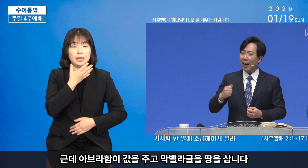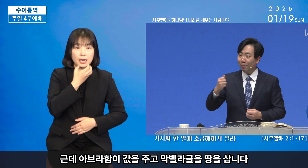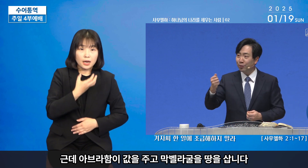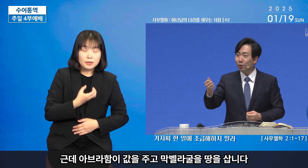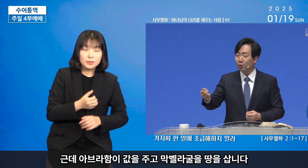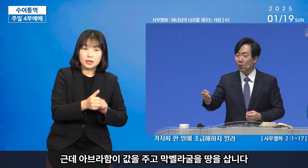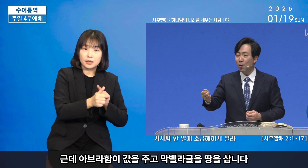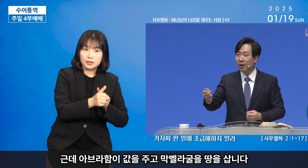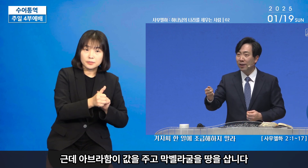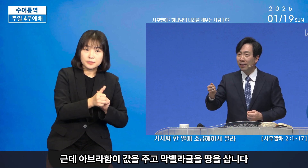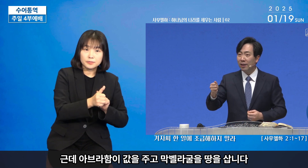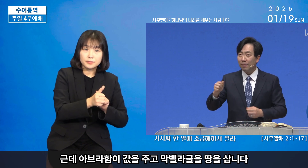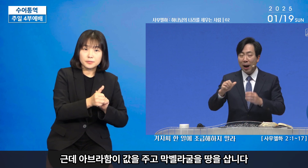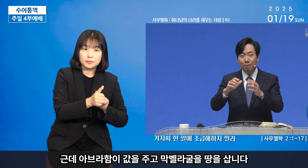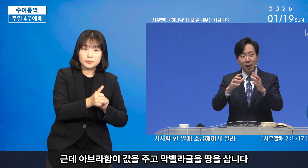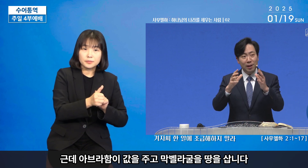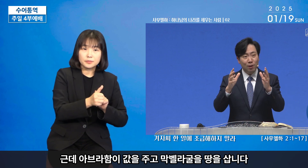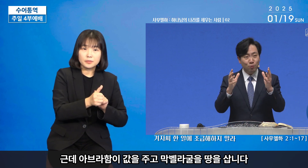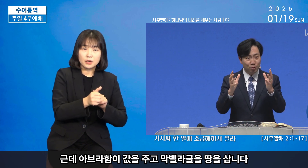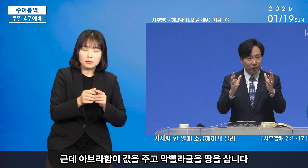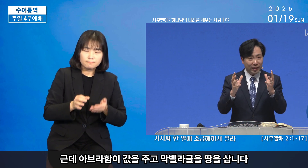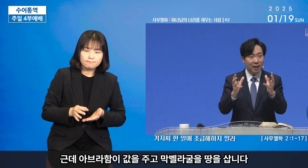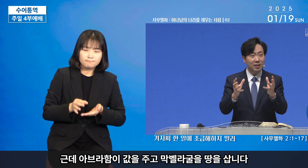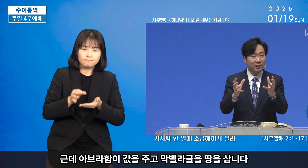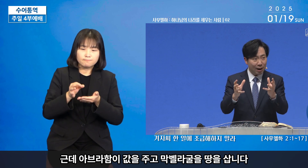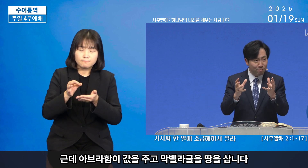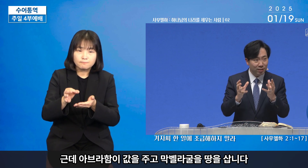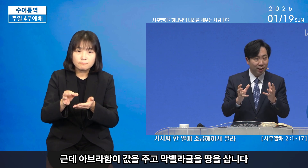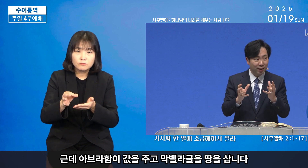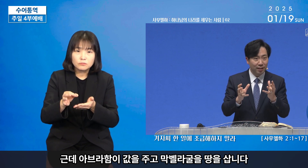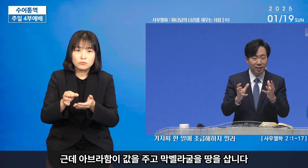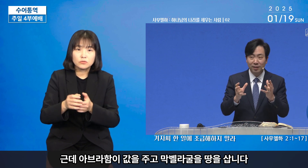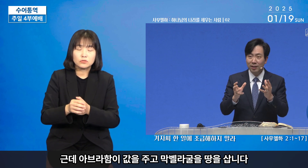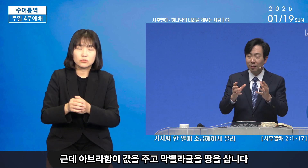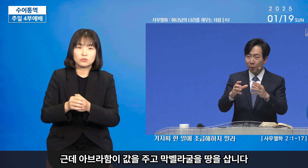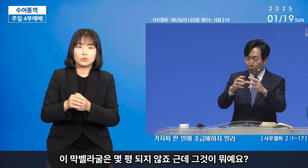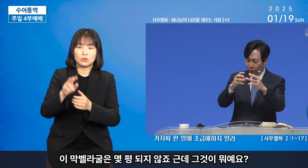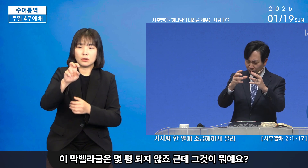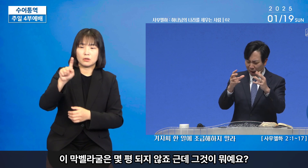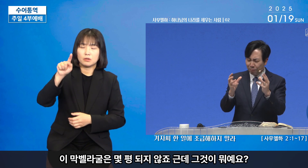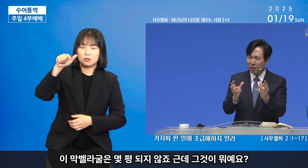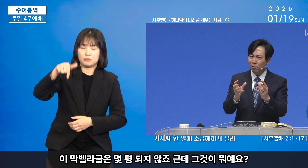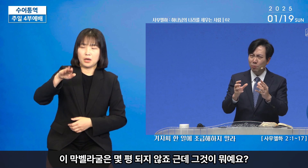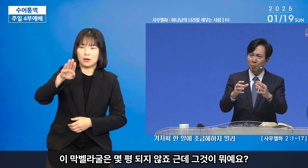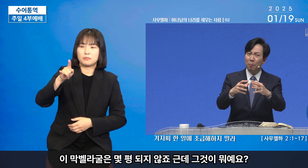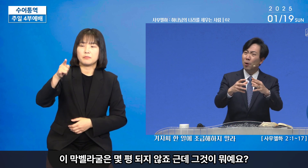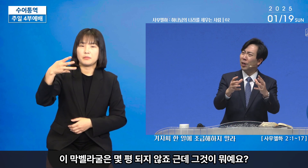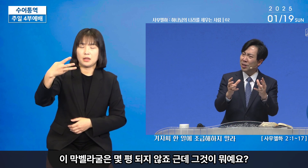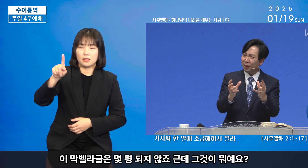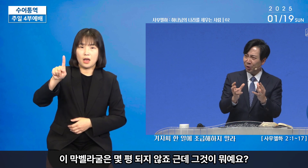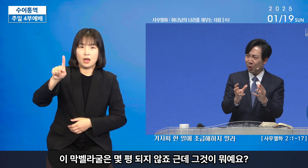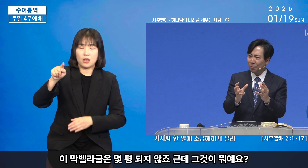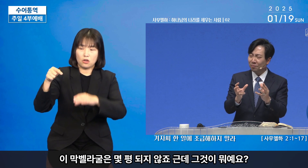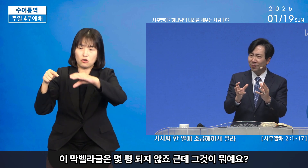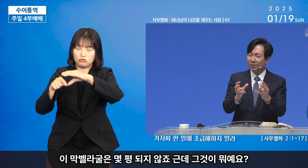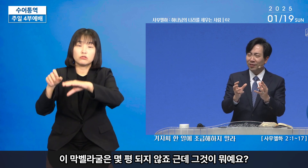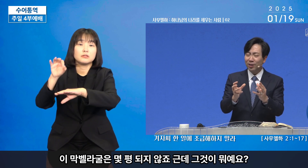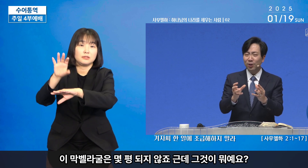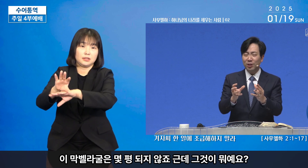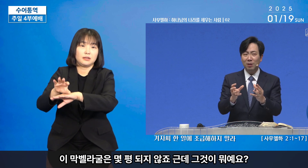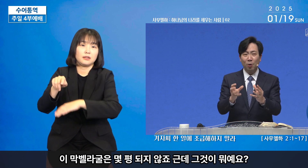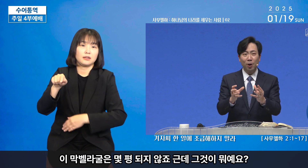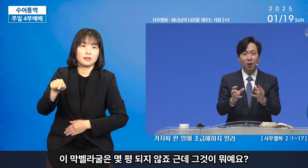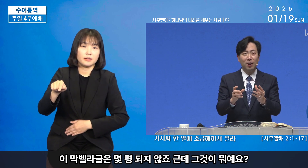아브라함이 값을 주고 막벨라 굴을 땅을 삽니다. 막벨라 굴은 몇 평 되지 않죠.